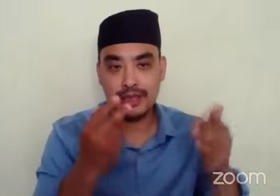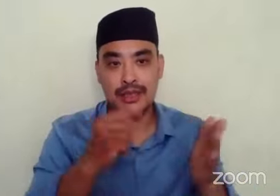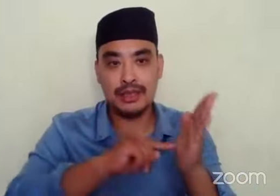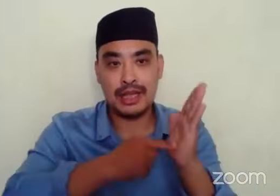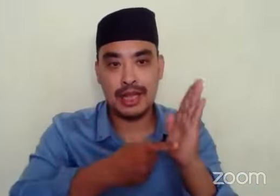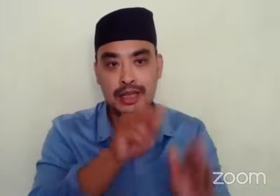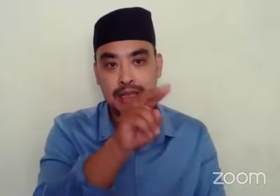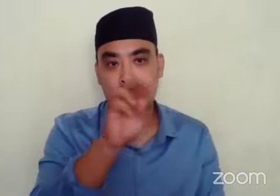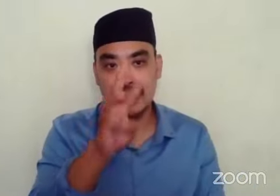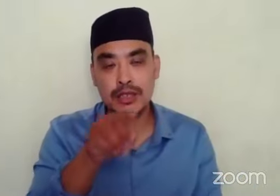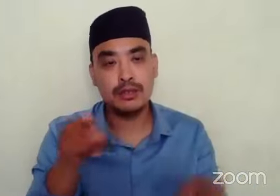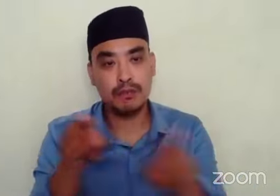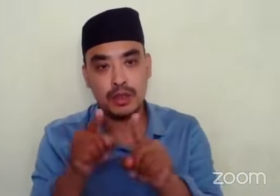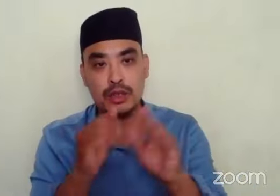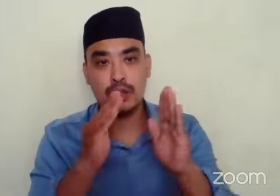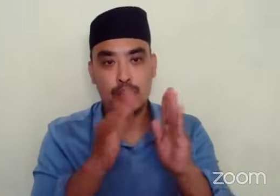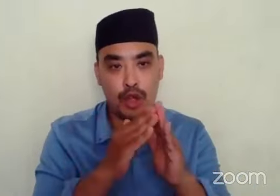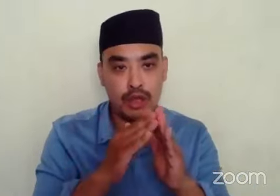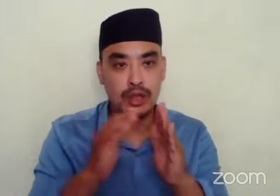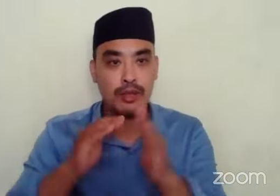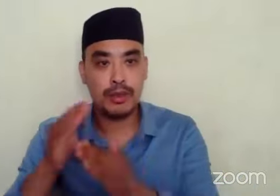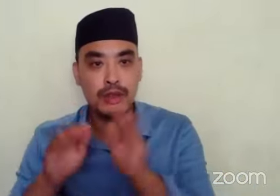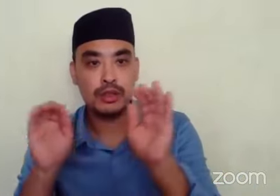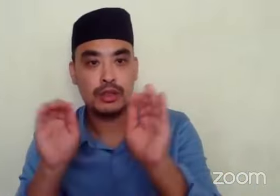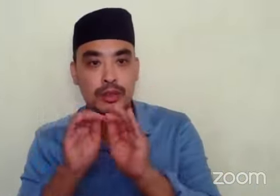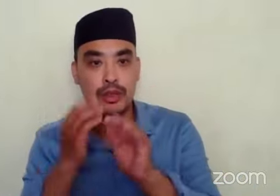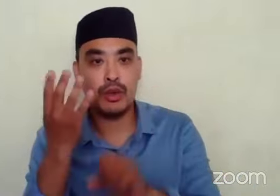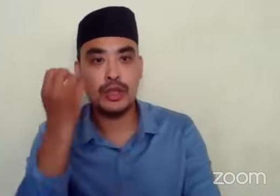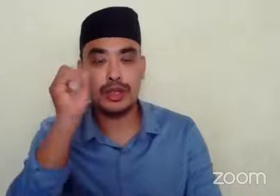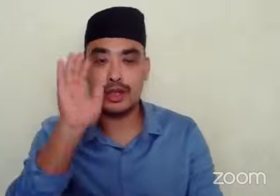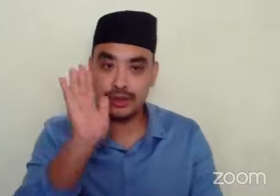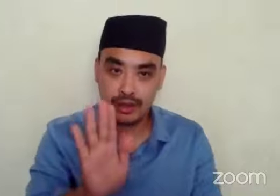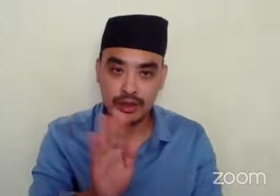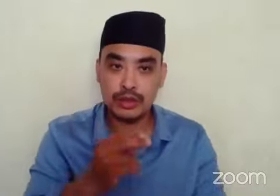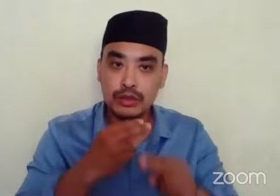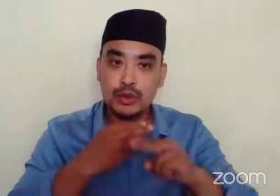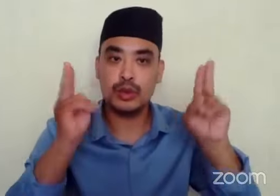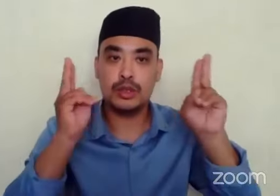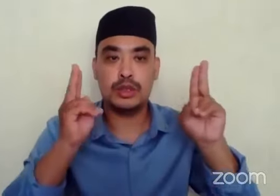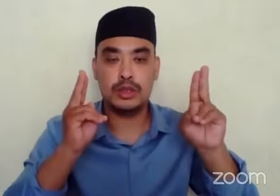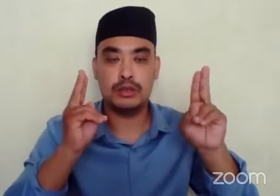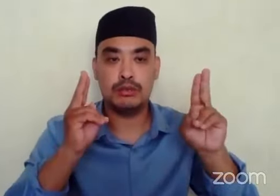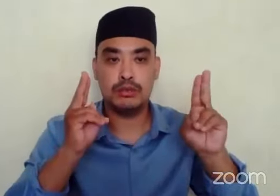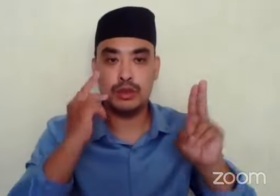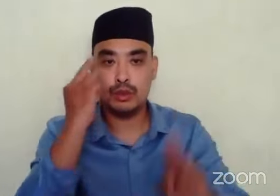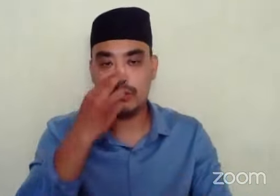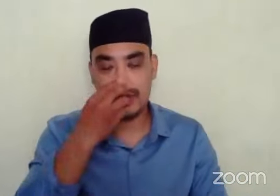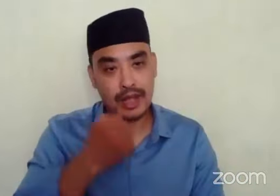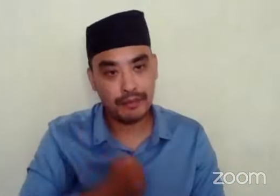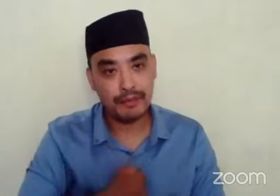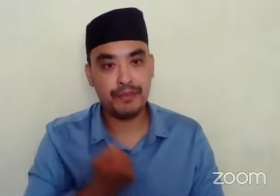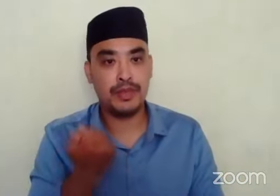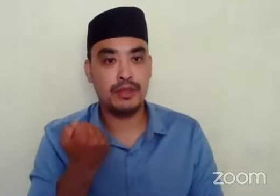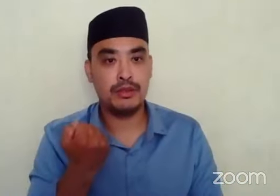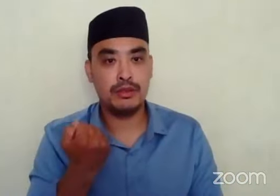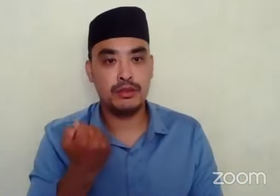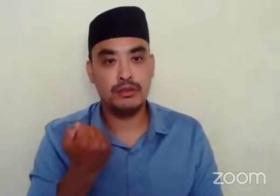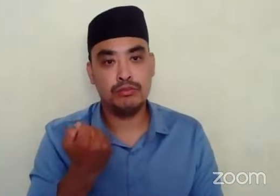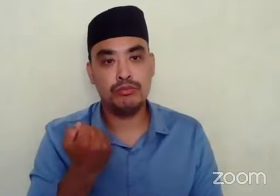23 पनि घर र परिवार सम्बन्धीका अधिकारहरू दिएको छ, अनि स्वतन्त्र रूपमा आफ्ना के भन्छ